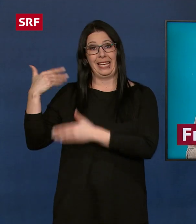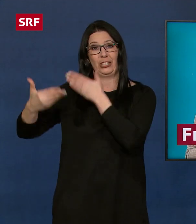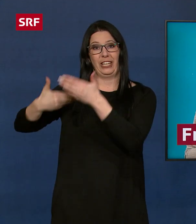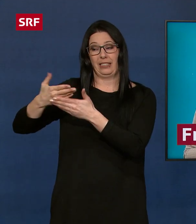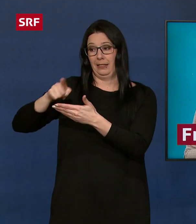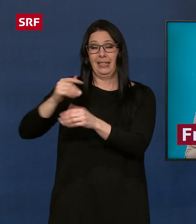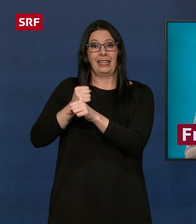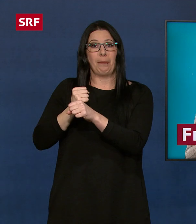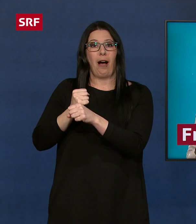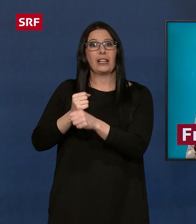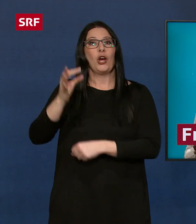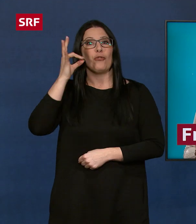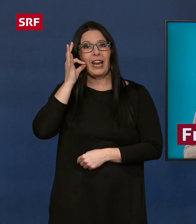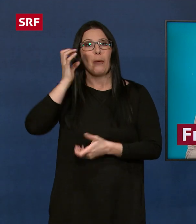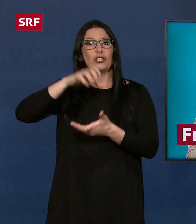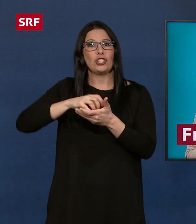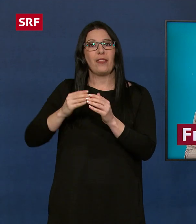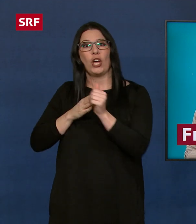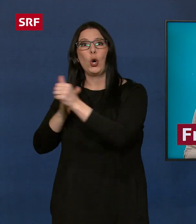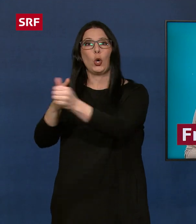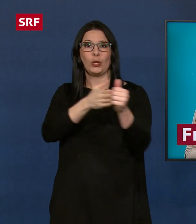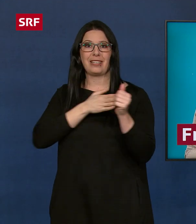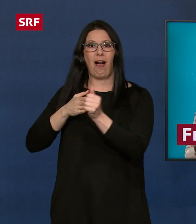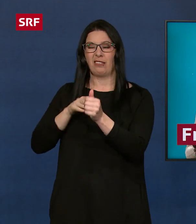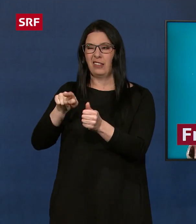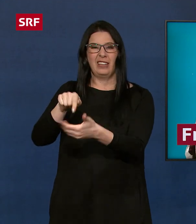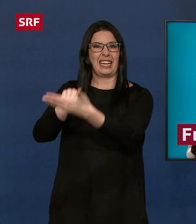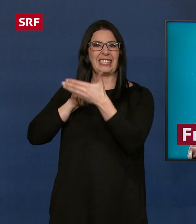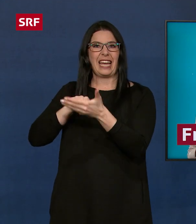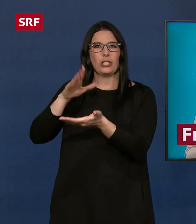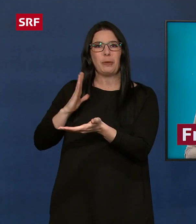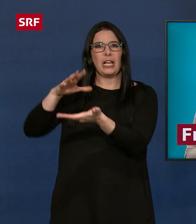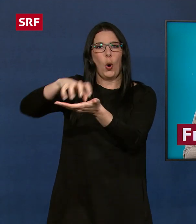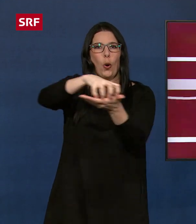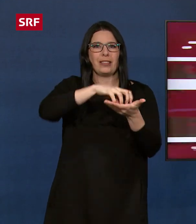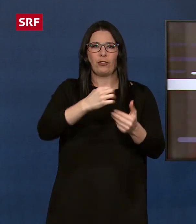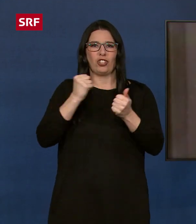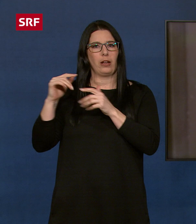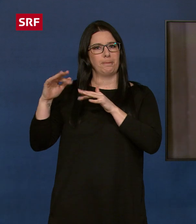-Stadtrundgang spezielle Orte in der Stadt Zürich gezeigt, wo die Frauen geprägt haben.